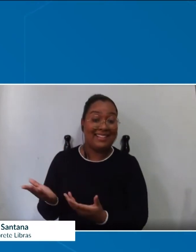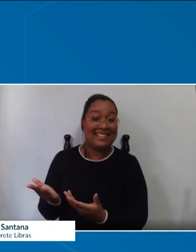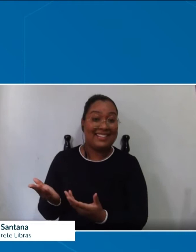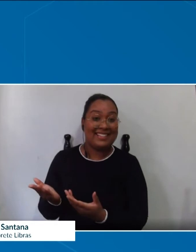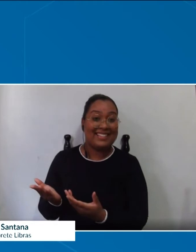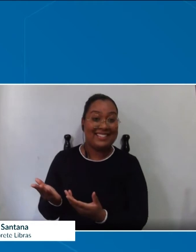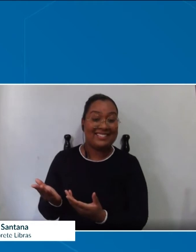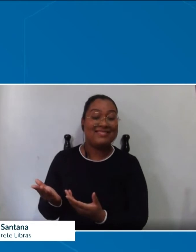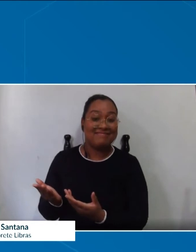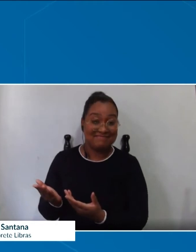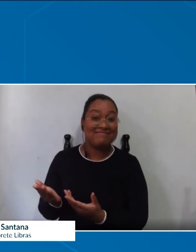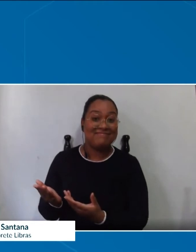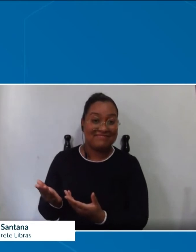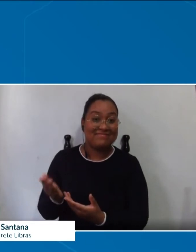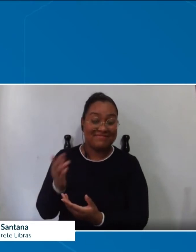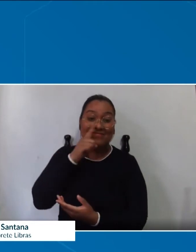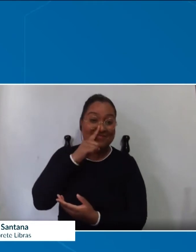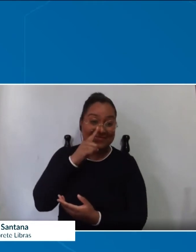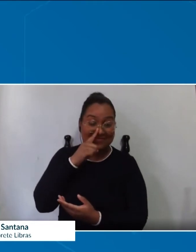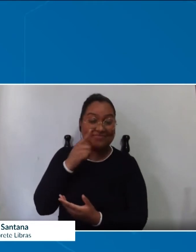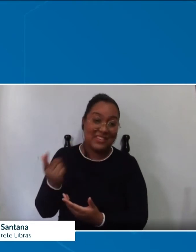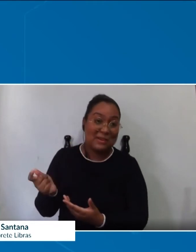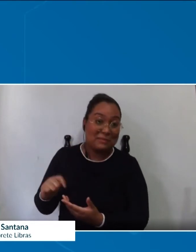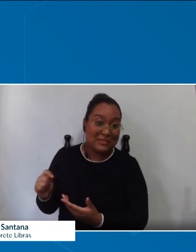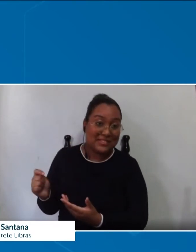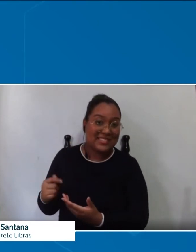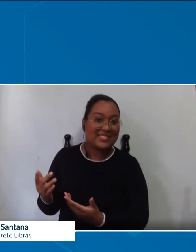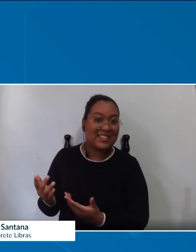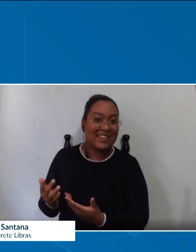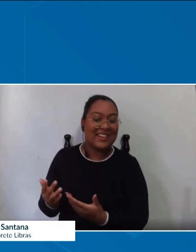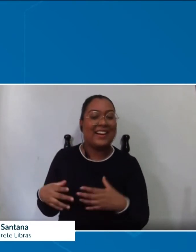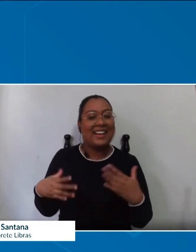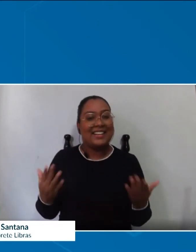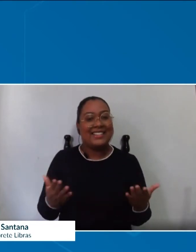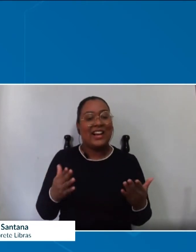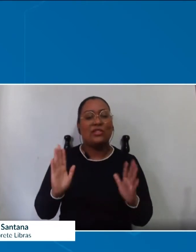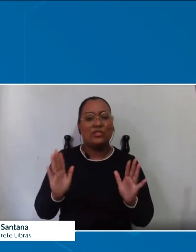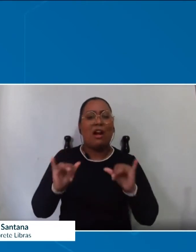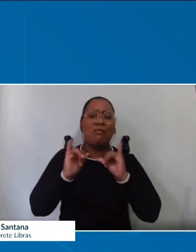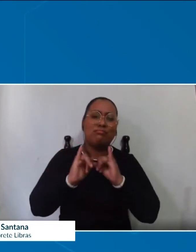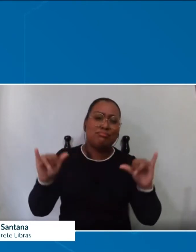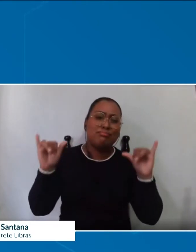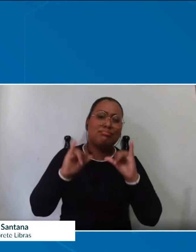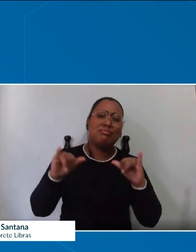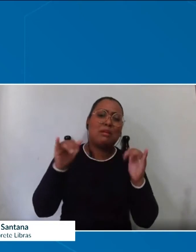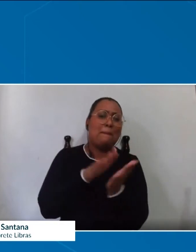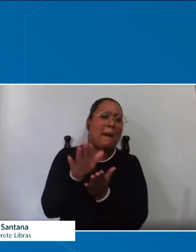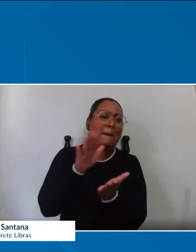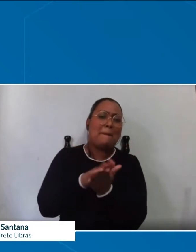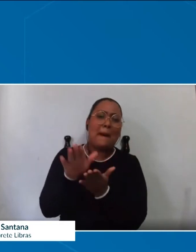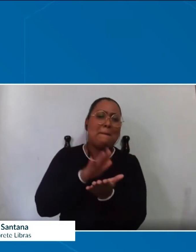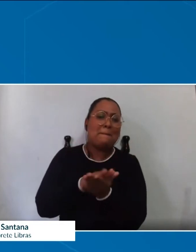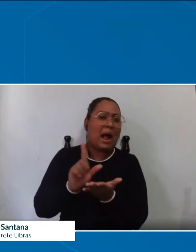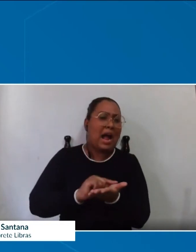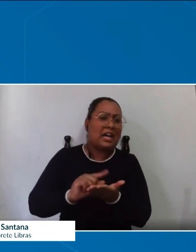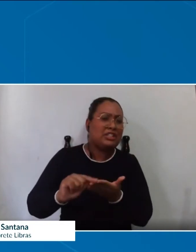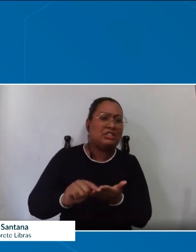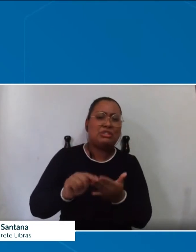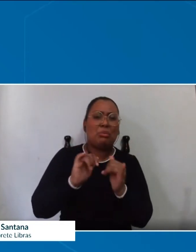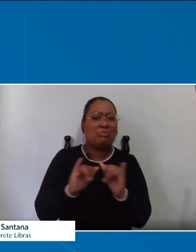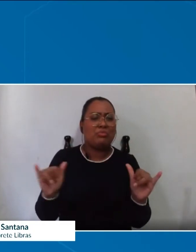nós desenvolvemos uma metodologia e nisso nós também publicamos muito. Por quê? Porque nós publicamos artigos com a